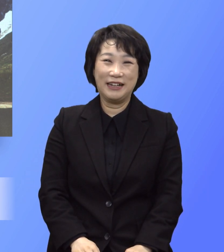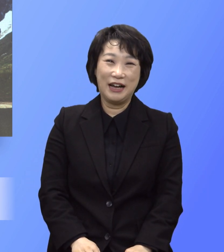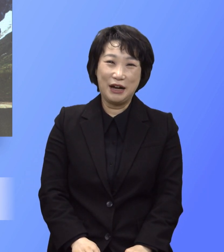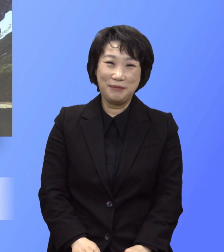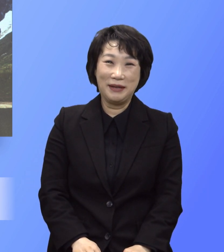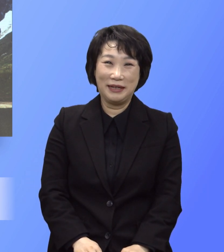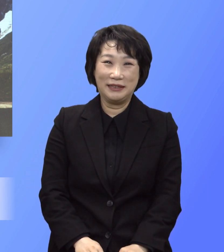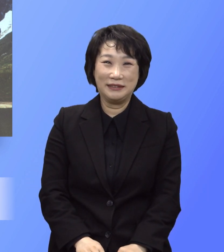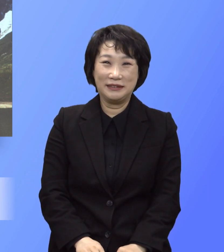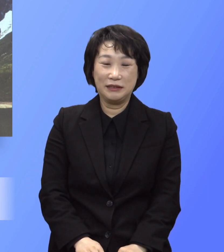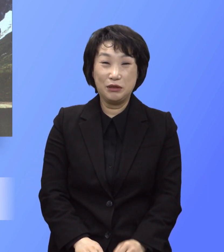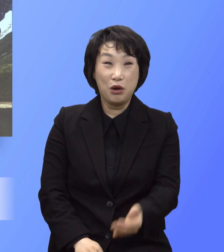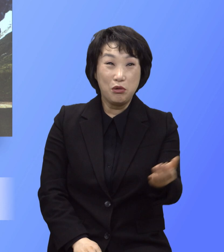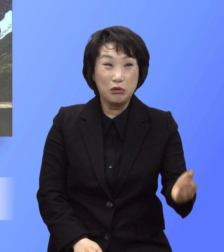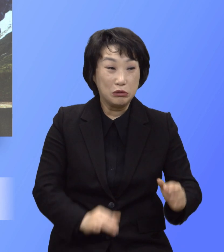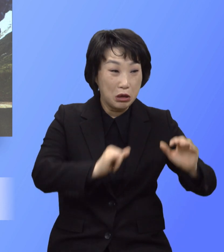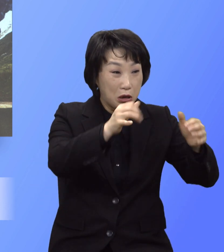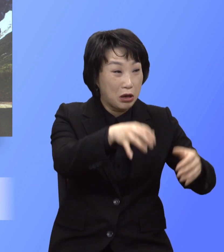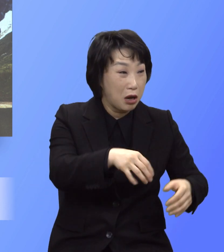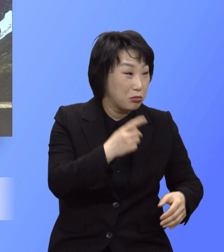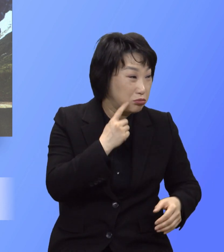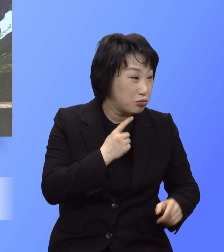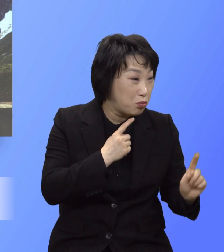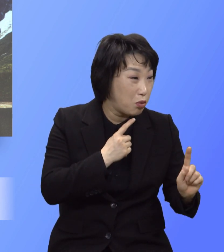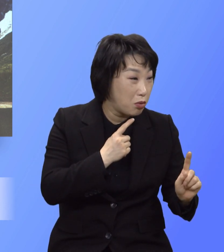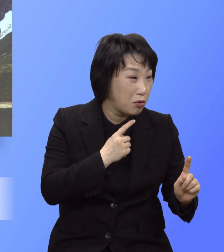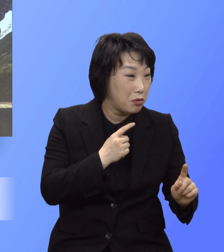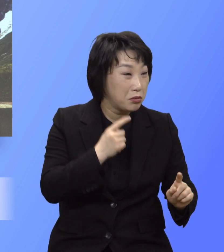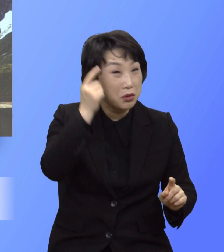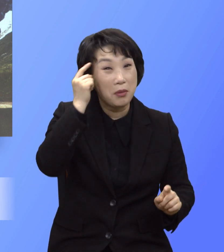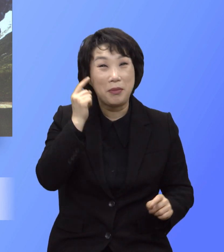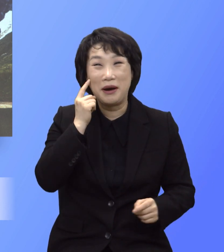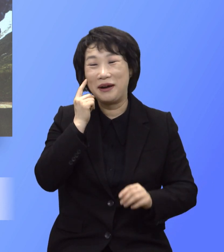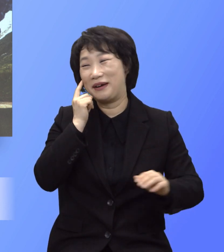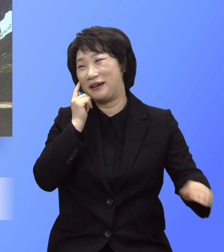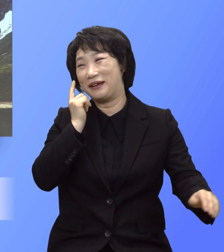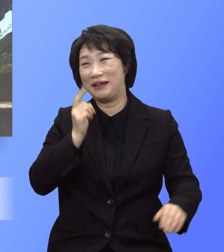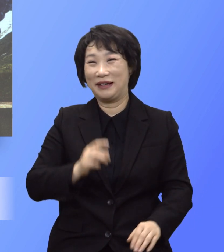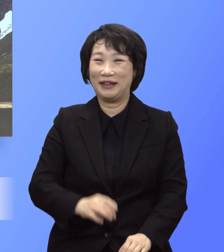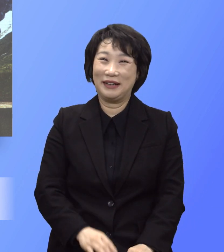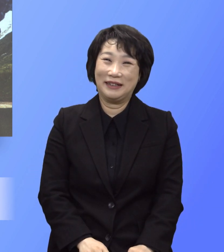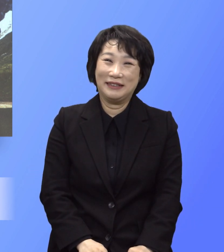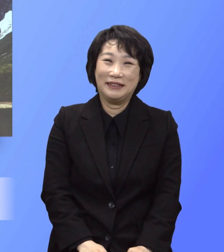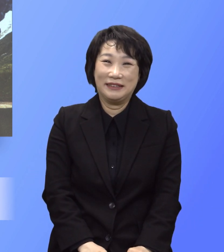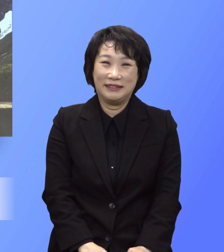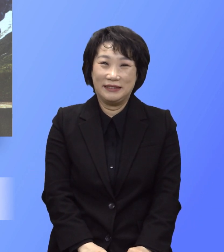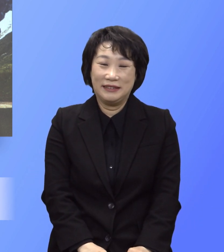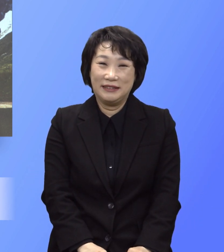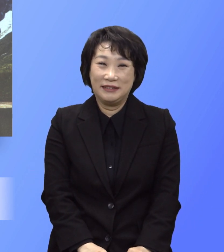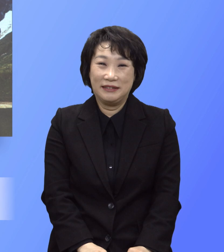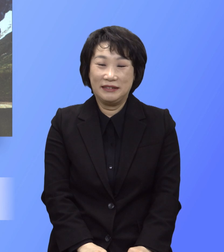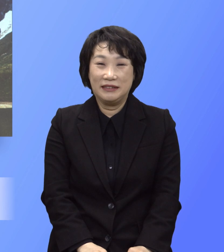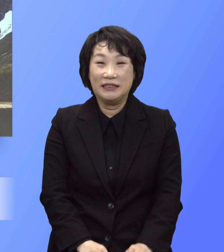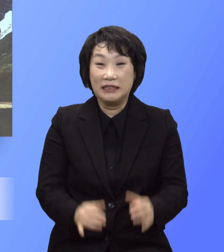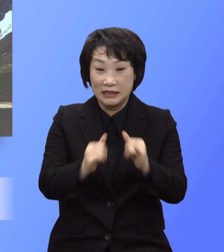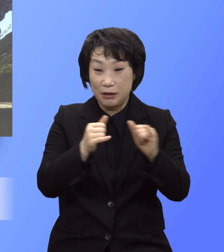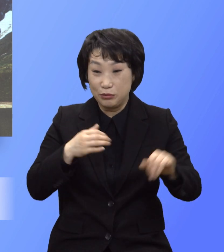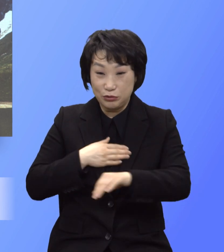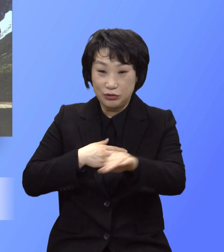사람들입니다. 예, 무엇이 부럽겠는가 생각해 보세요. 예, 사람은